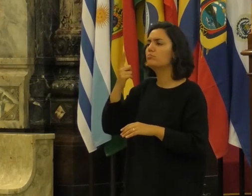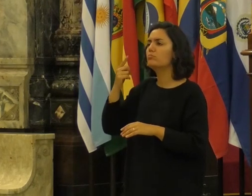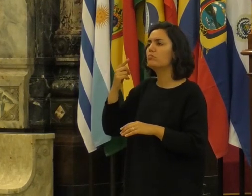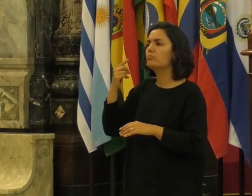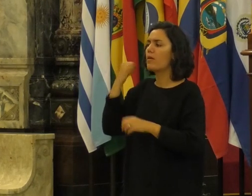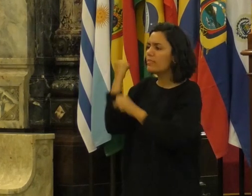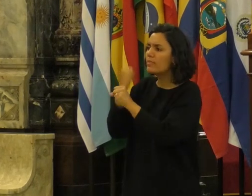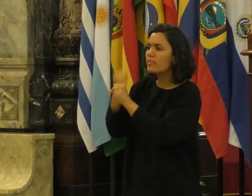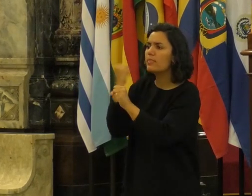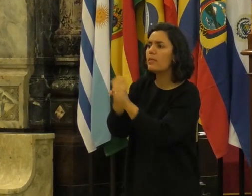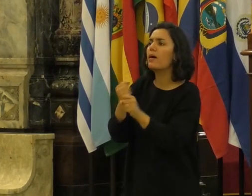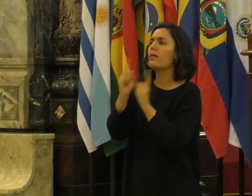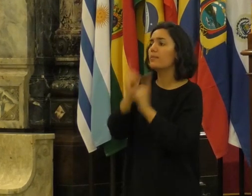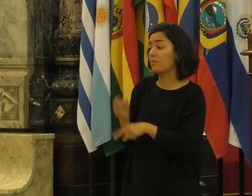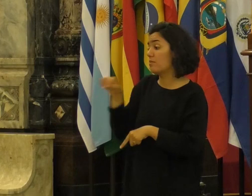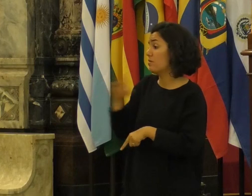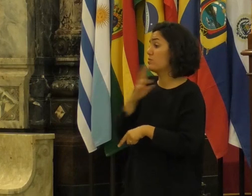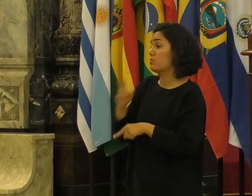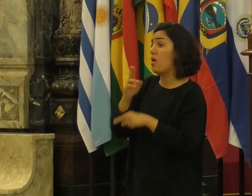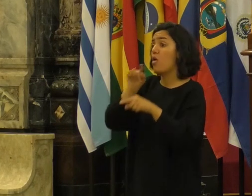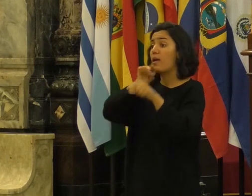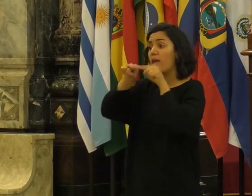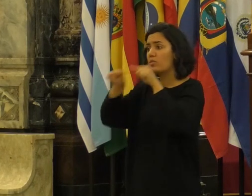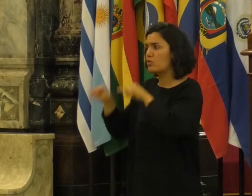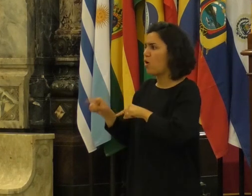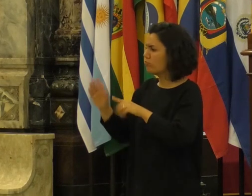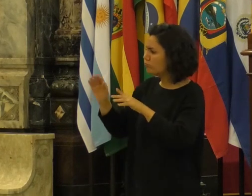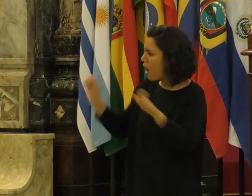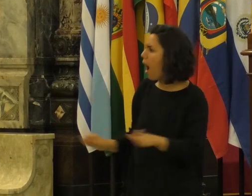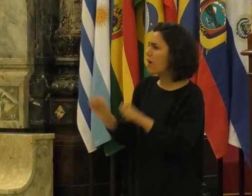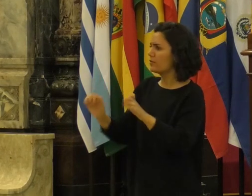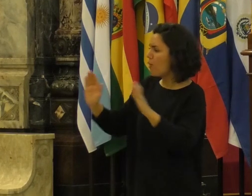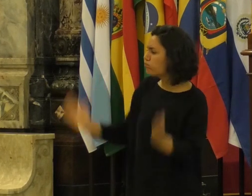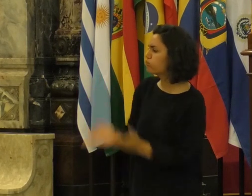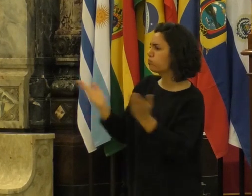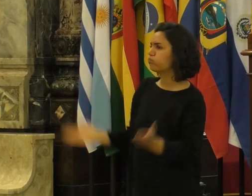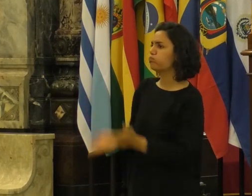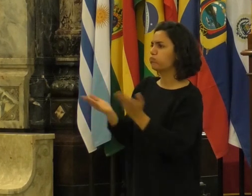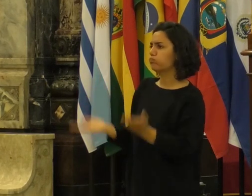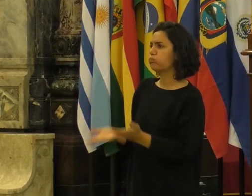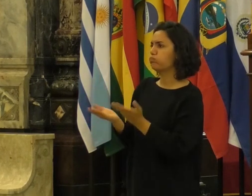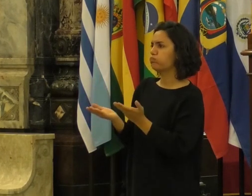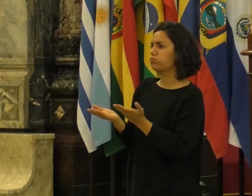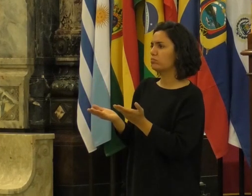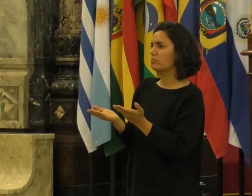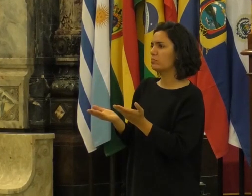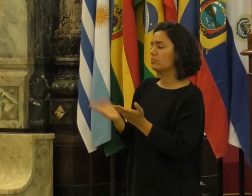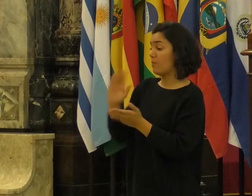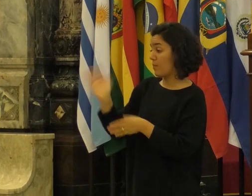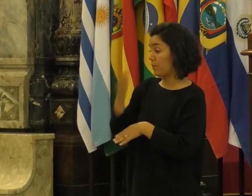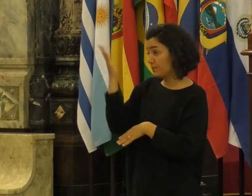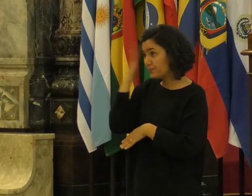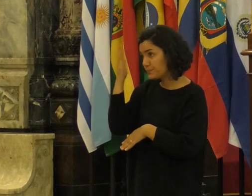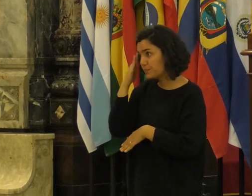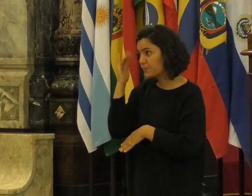y es el producto también de una gestión muy proactiva en pos de mover la producción de